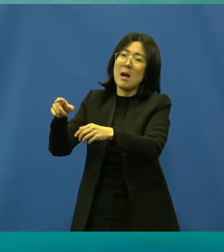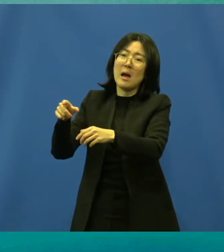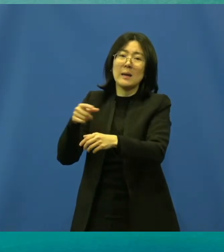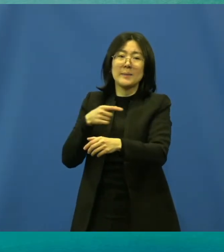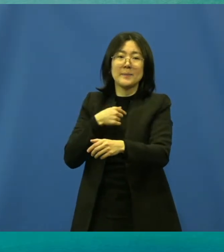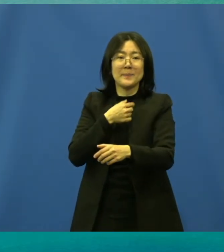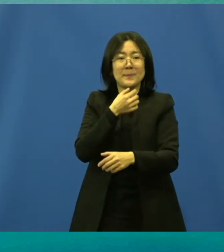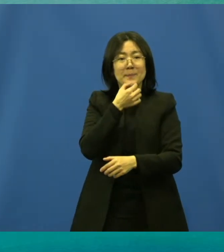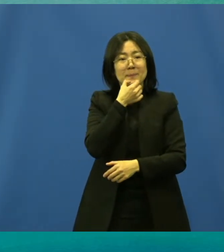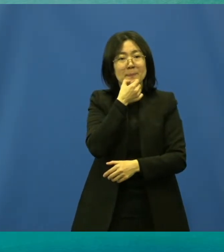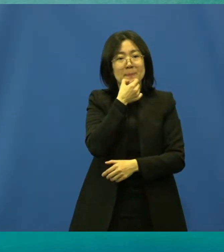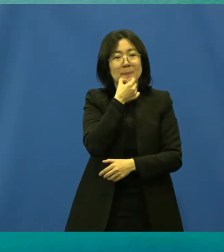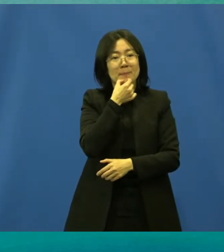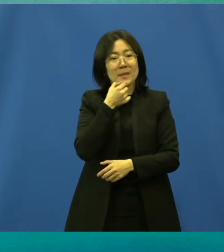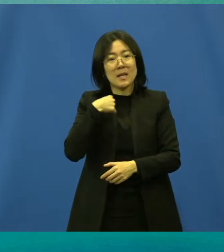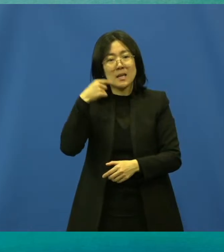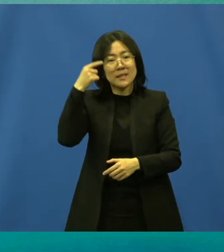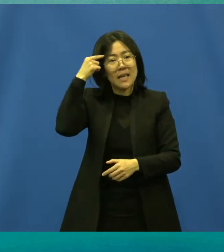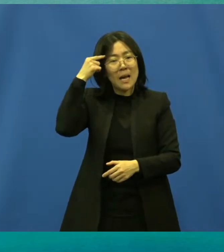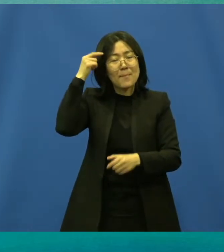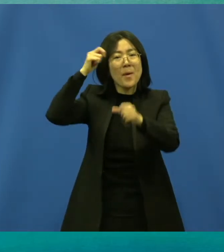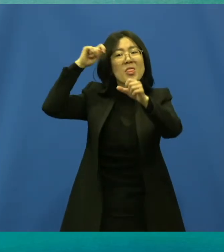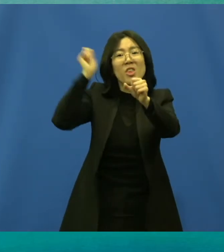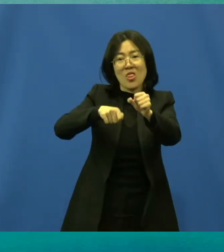그 편견이 고집을 만들어내요.